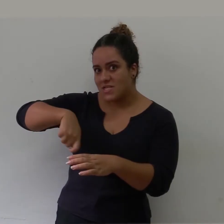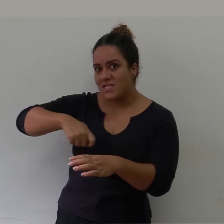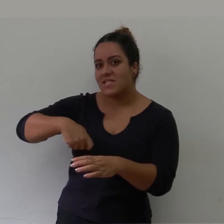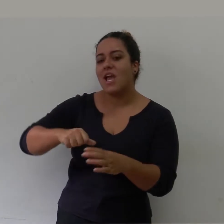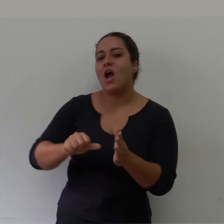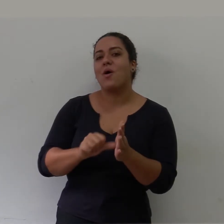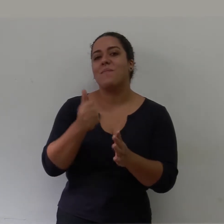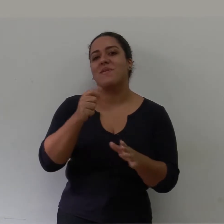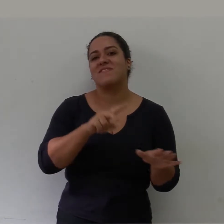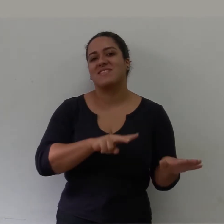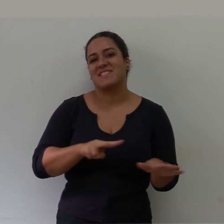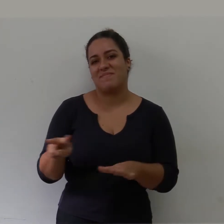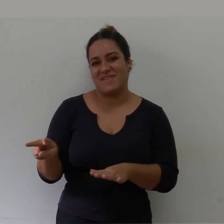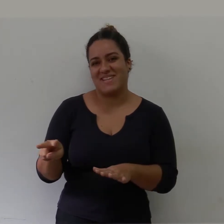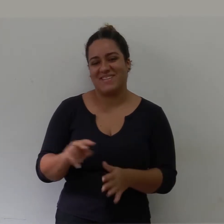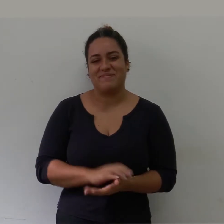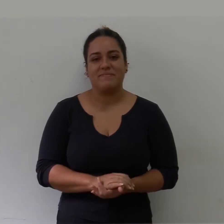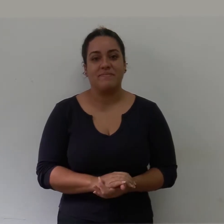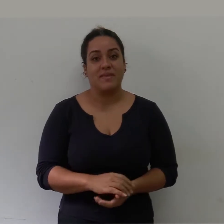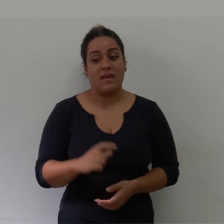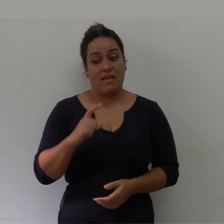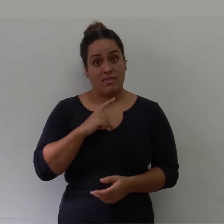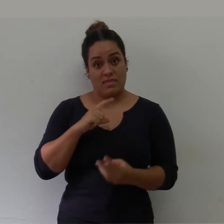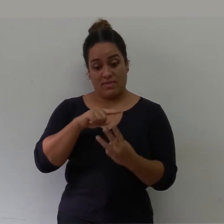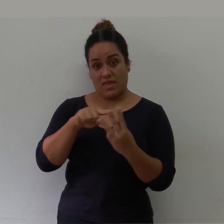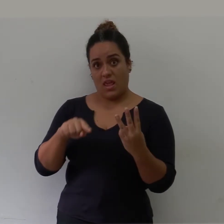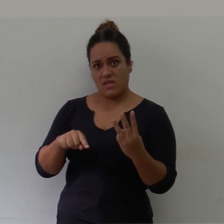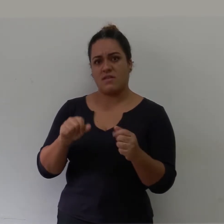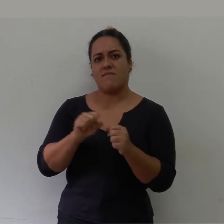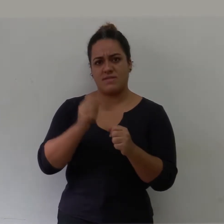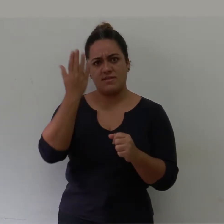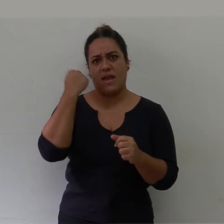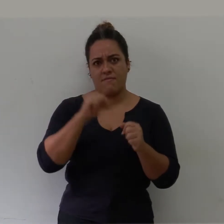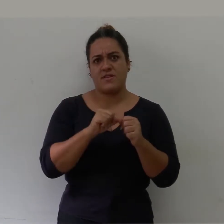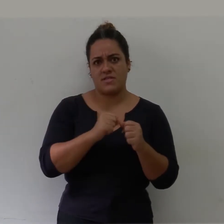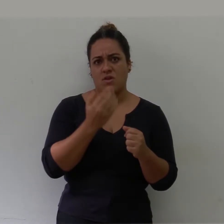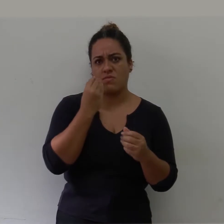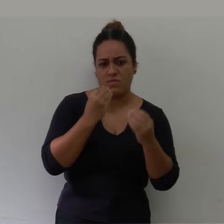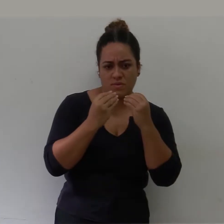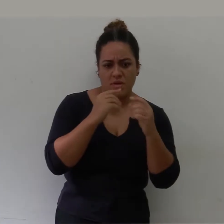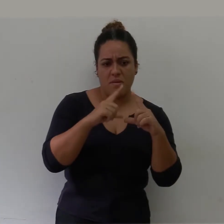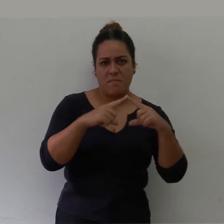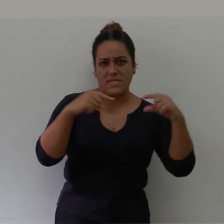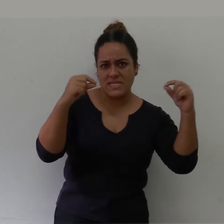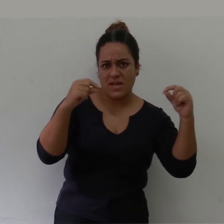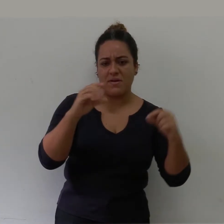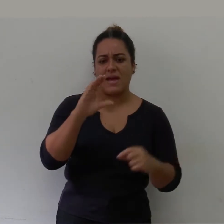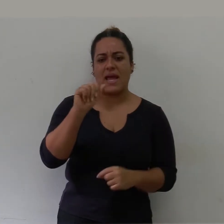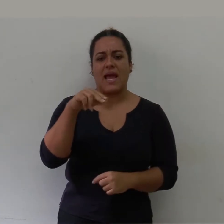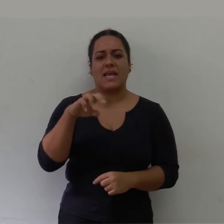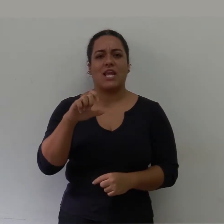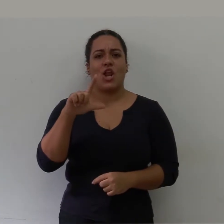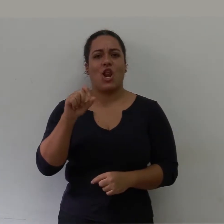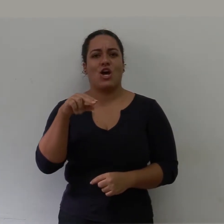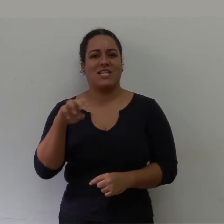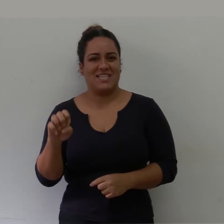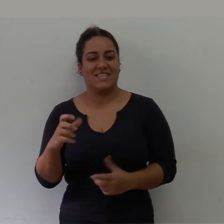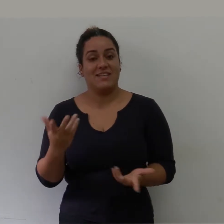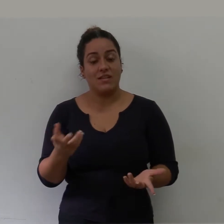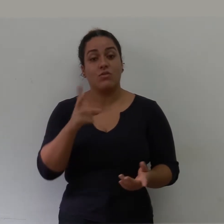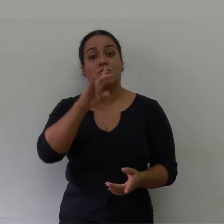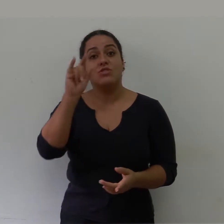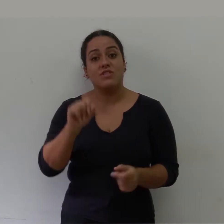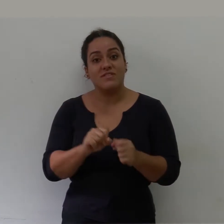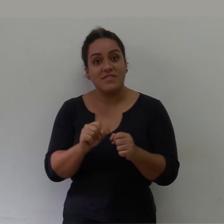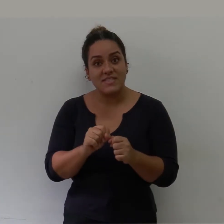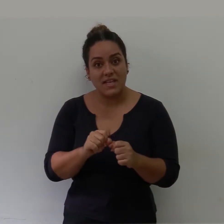uma vez por semana. Então ele tem 3 coisas que ele faz o canelone, ele faz purê e faz o pastel. Então a gente, no dia